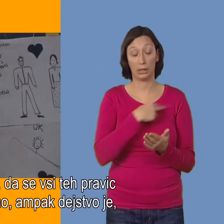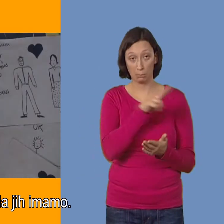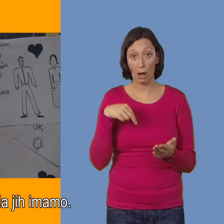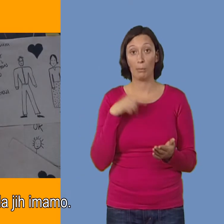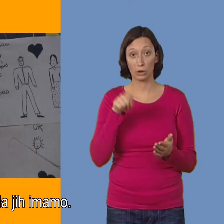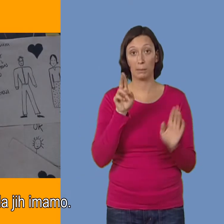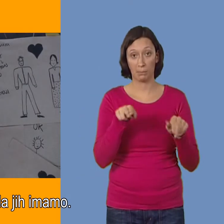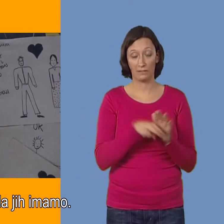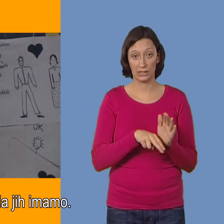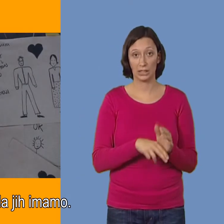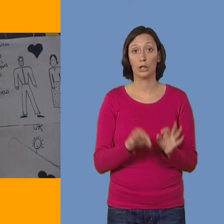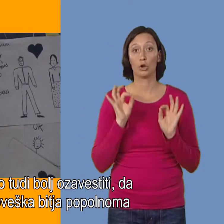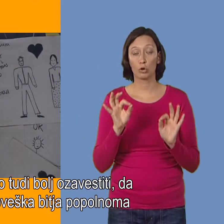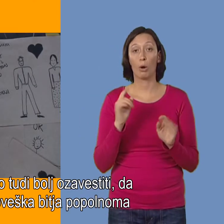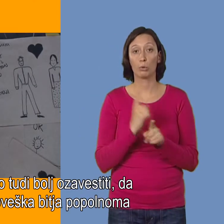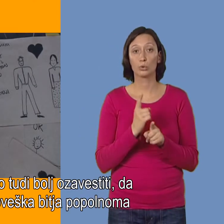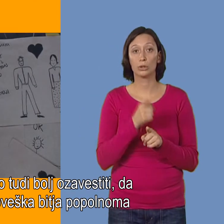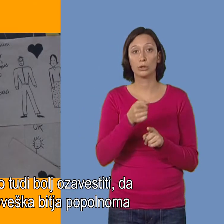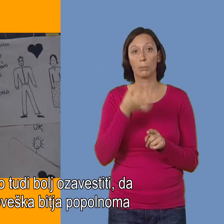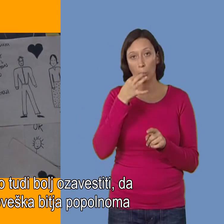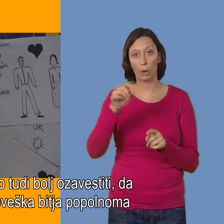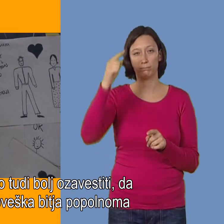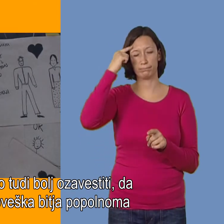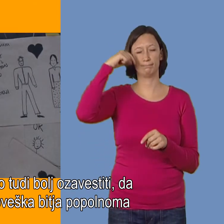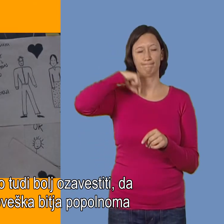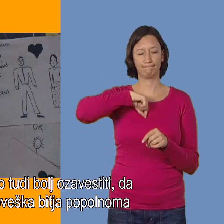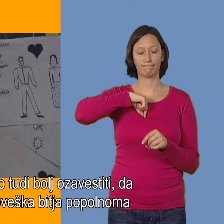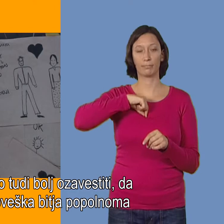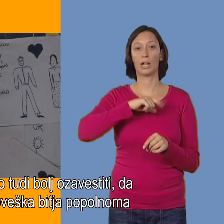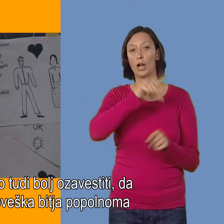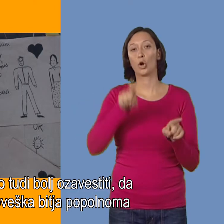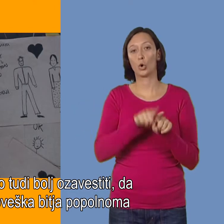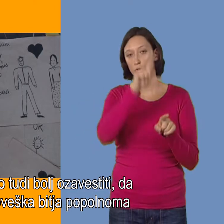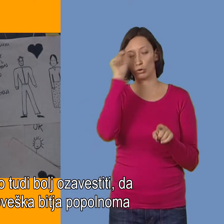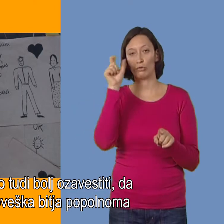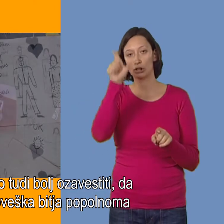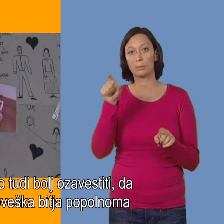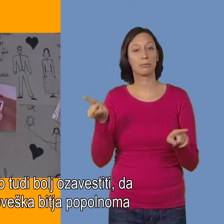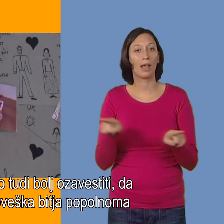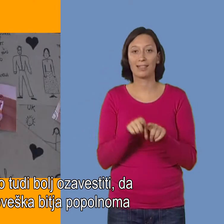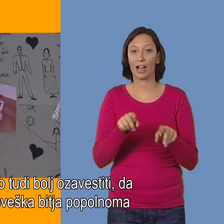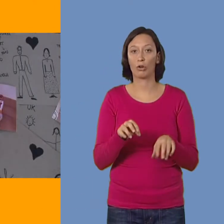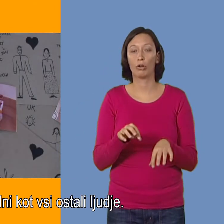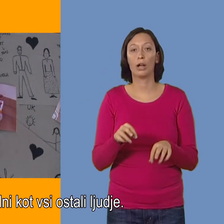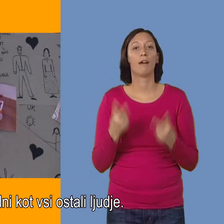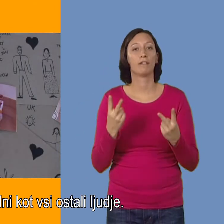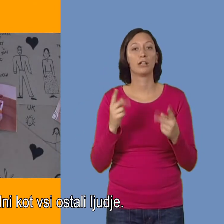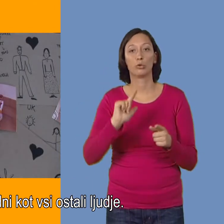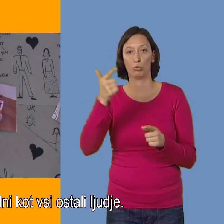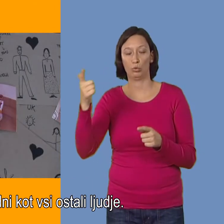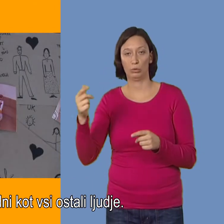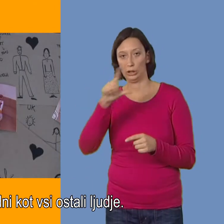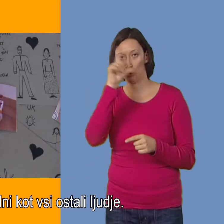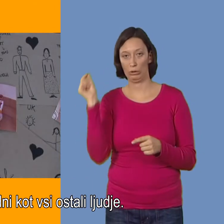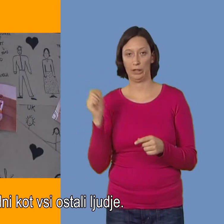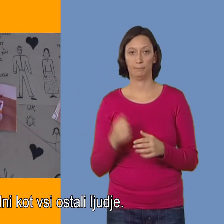dejstvo je, da jih imamo in bi bilo dobro tudi si to bolj ozavestiti, da kot človeška bitja smo popolnoma enakovredni kot vsi